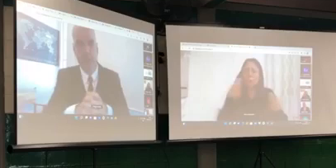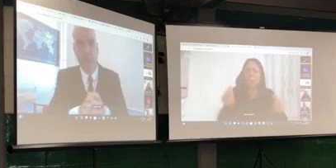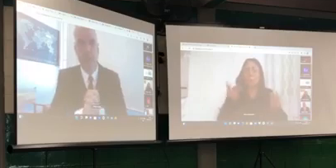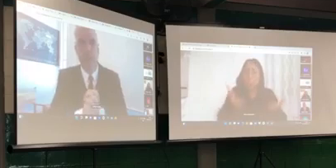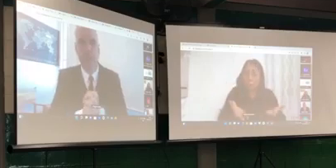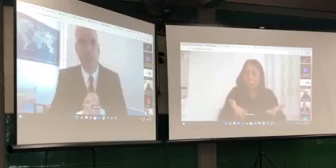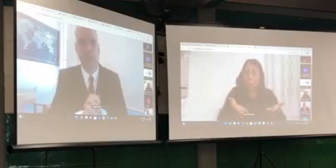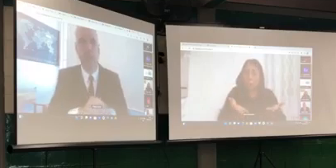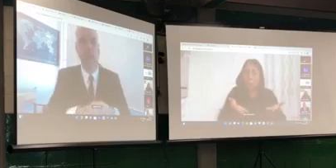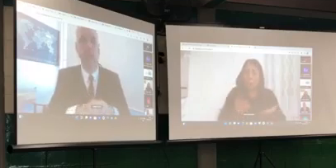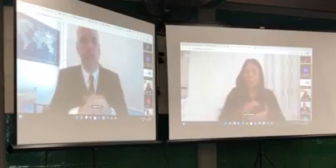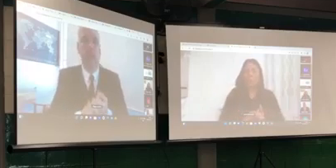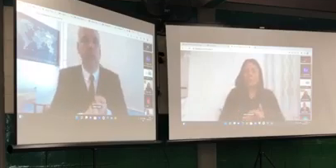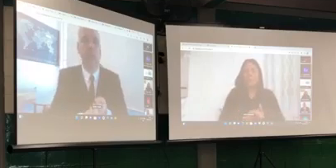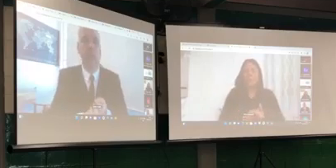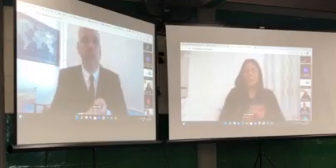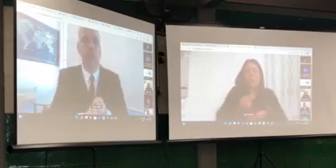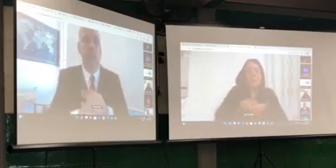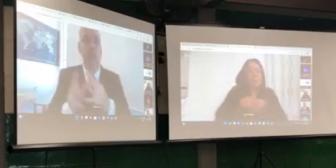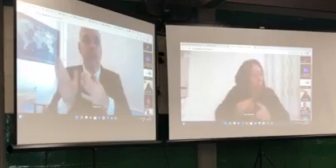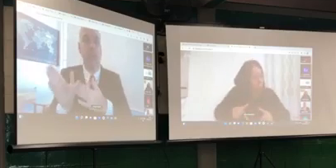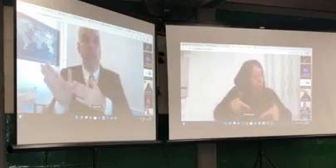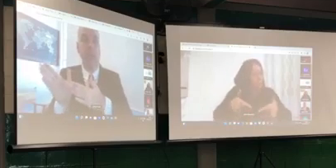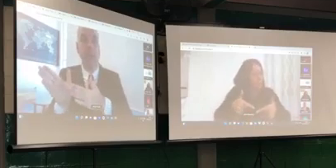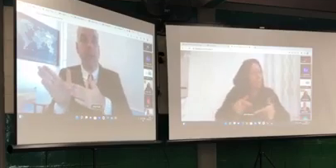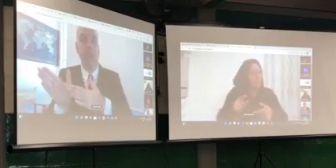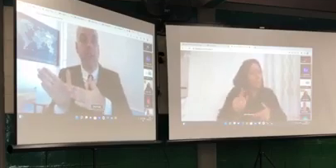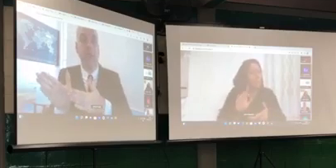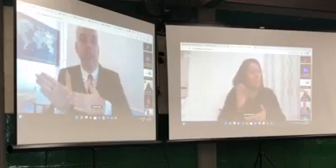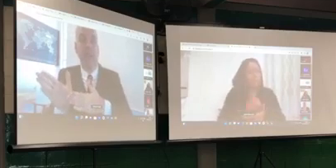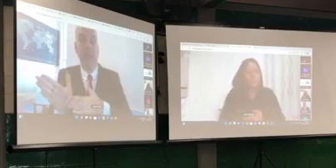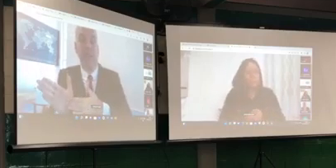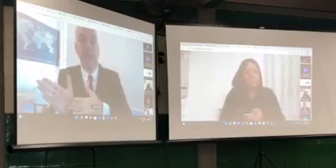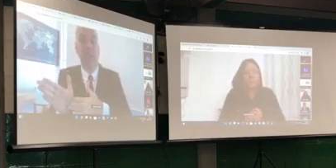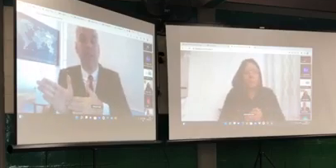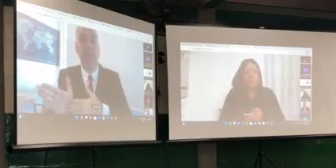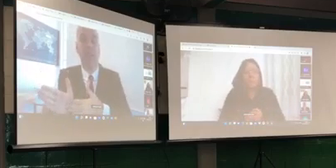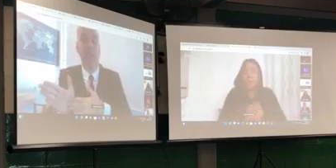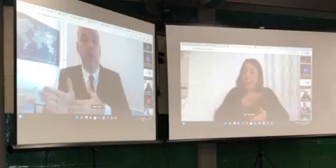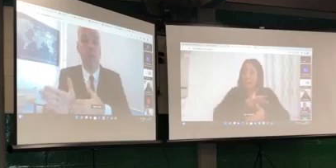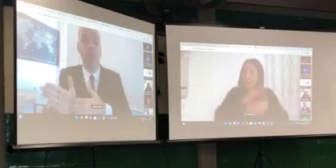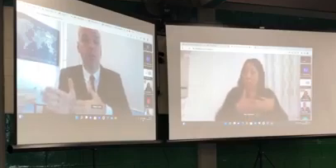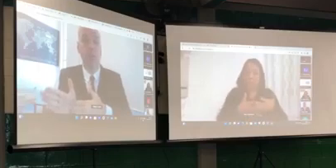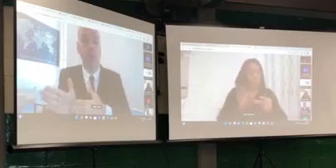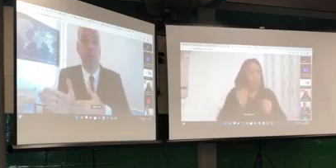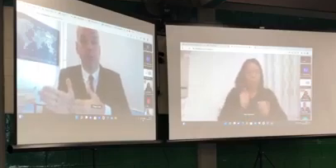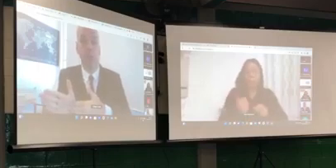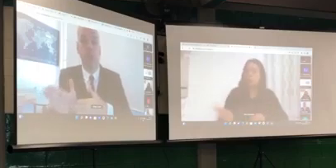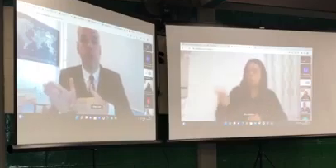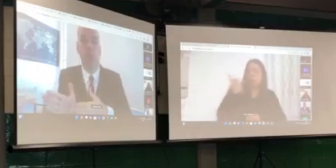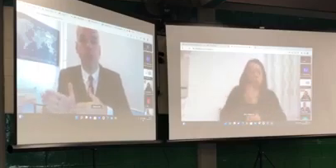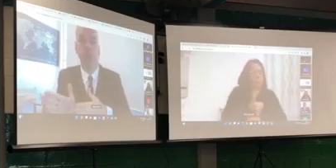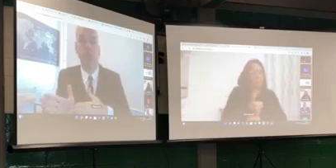e que a gente tenta lutar para que isso aconteça. Né? A Libras ela não pode ser substituída